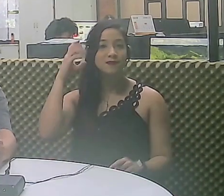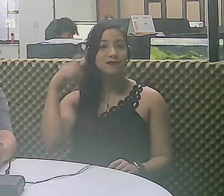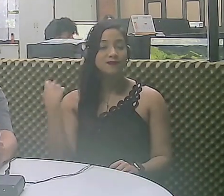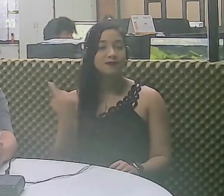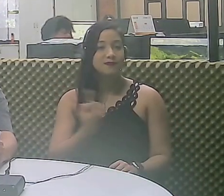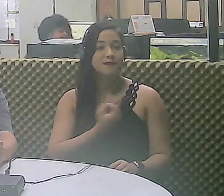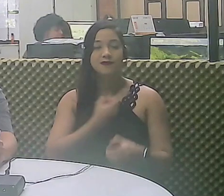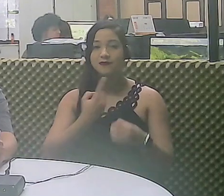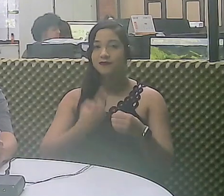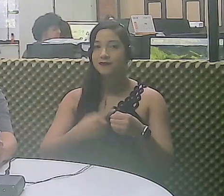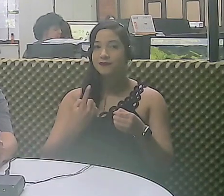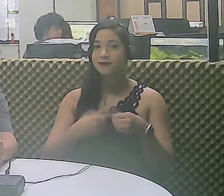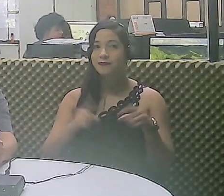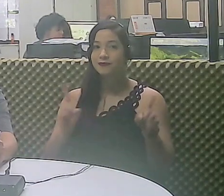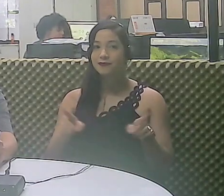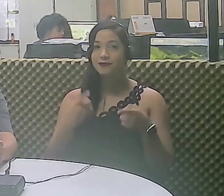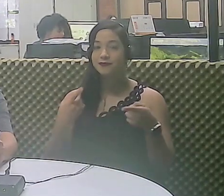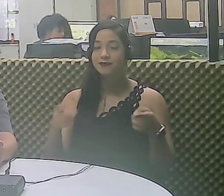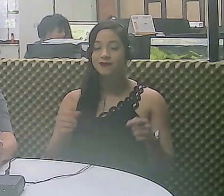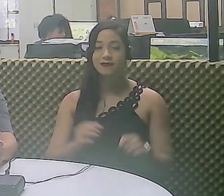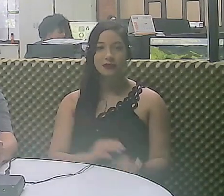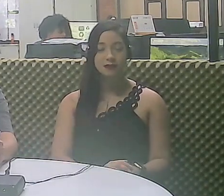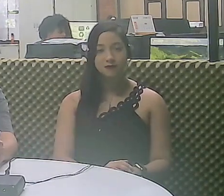Rádio Nossa Cidade.